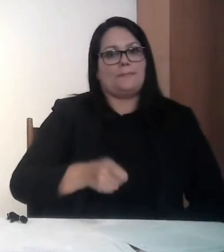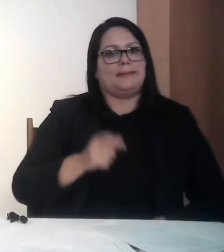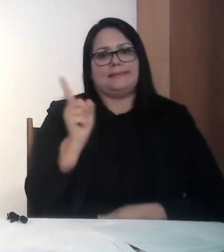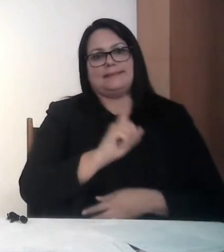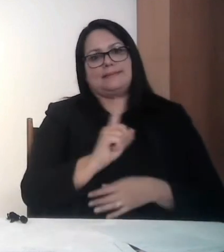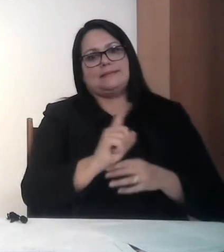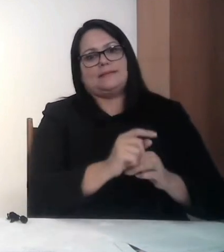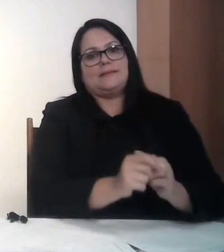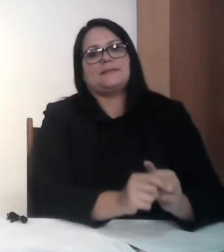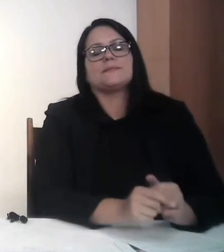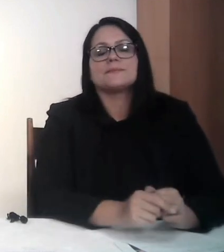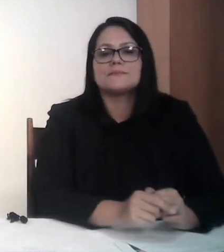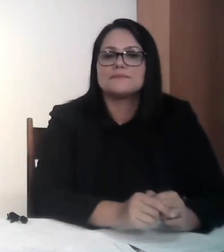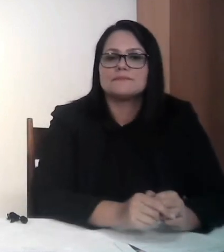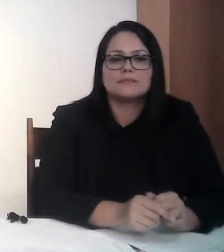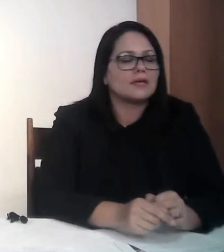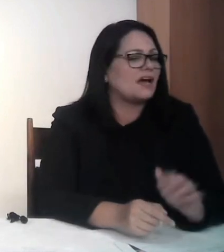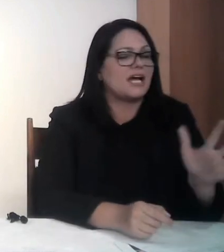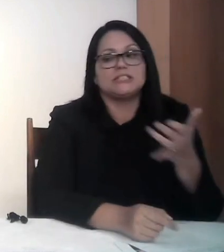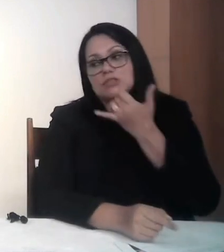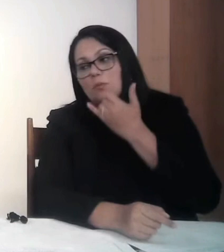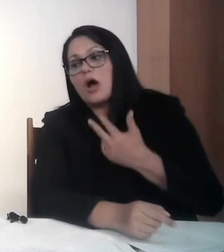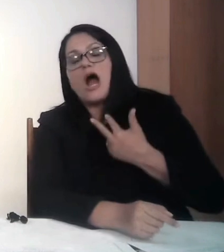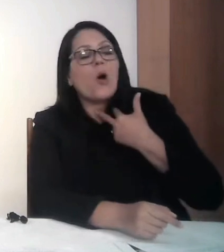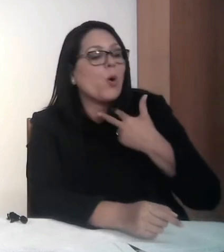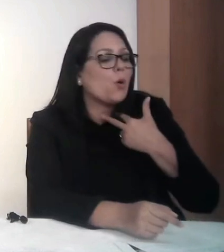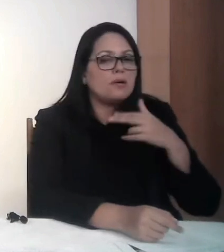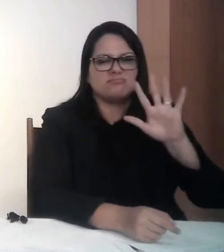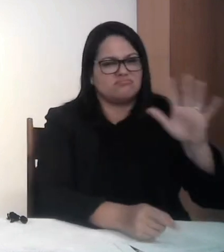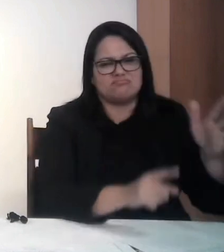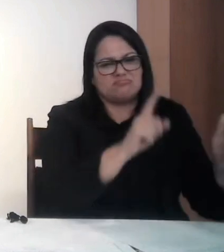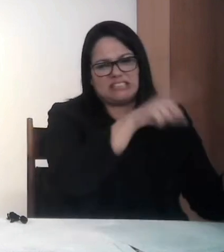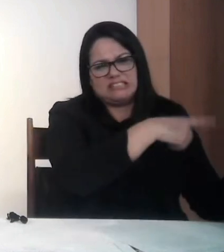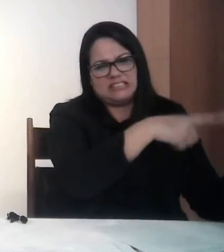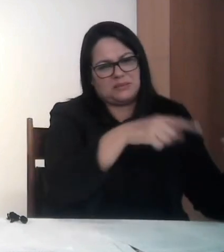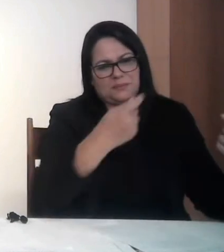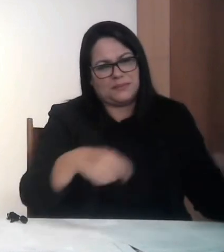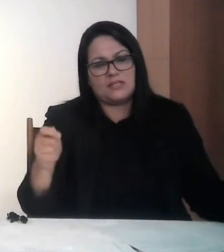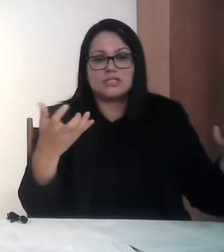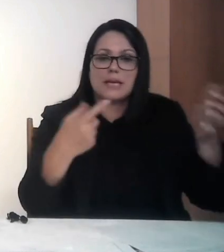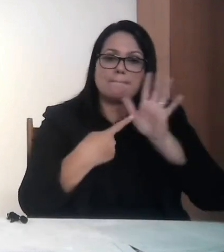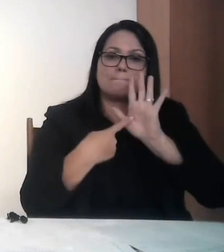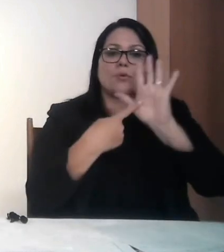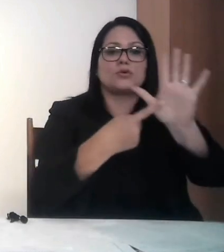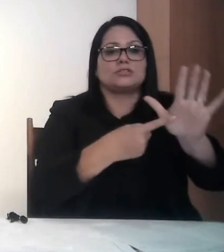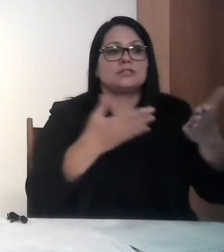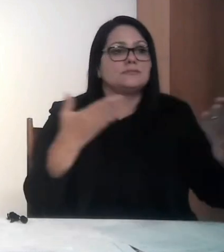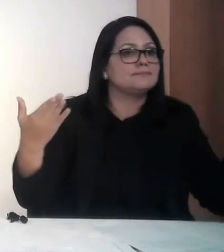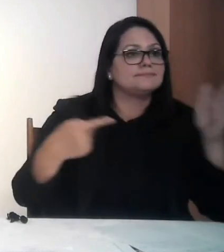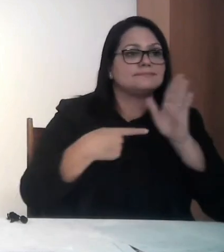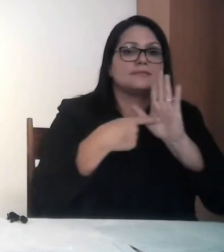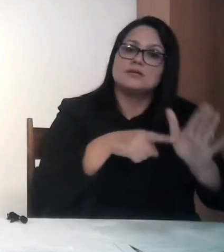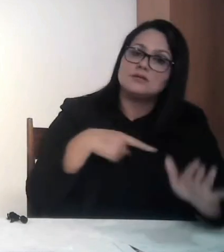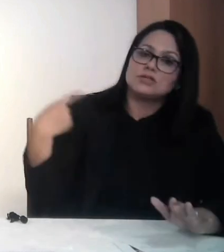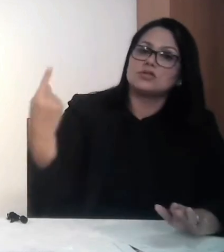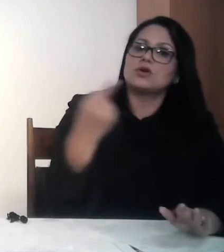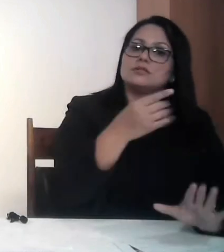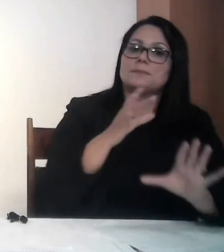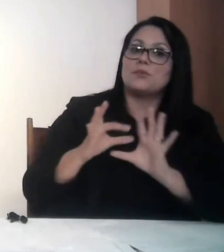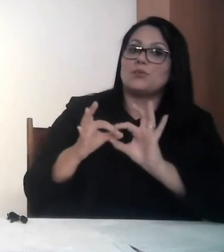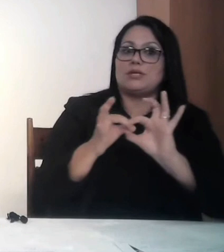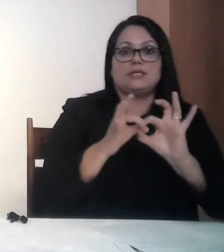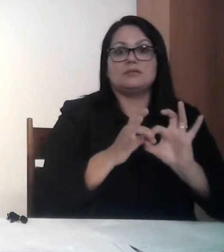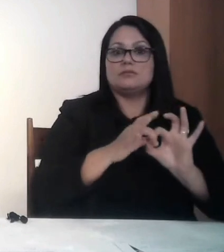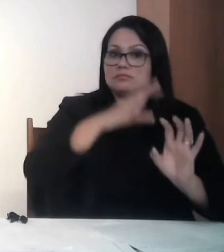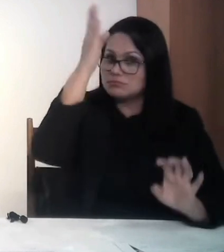precisa cancelar esse outro compromisso, e para a gente demonstrar todos nós que nós estamos unidos